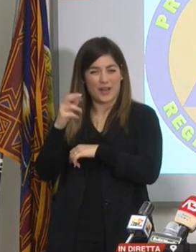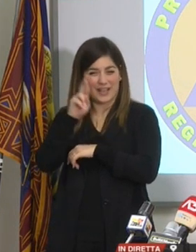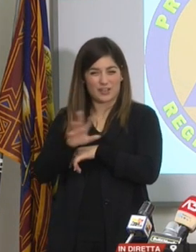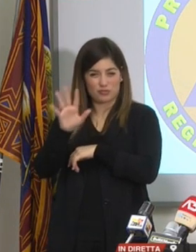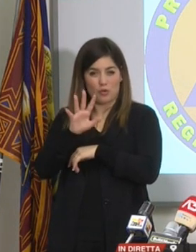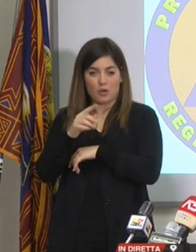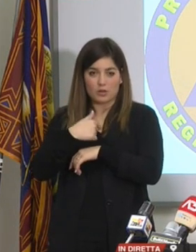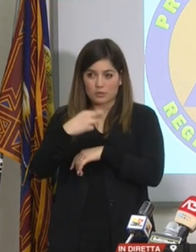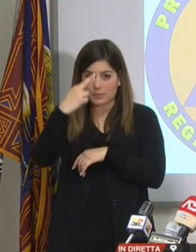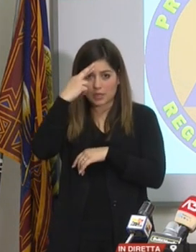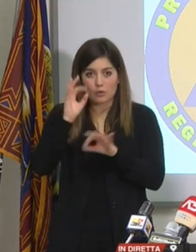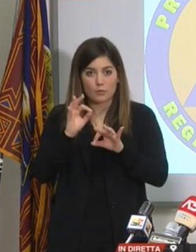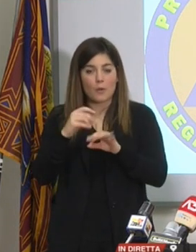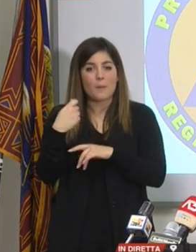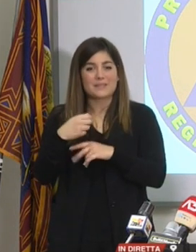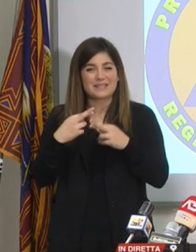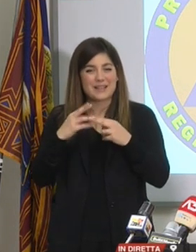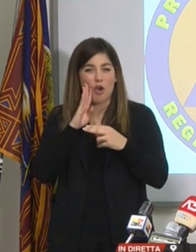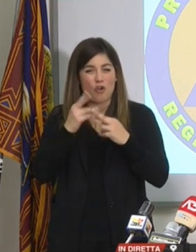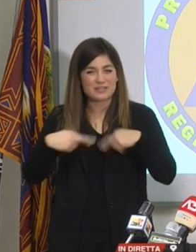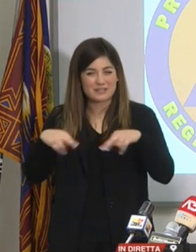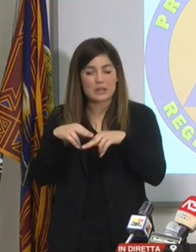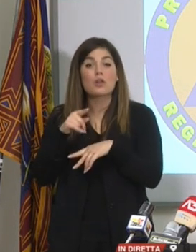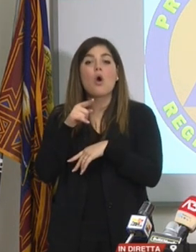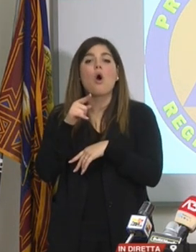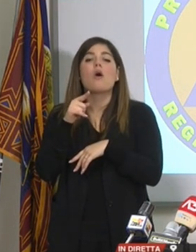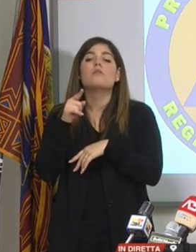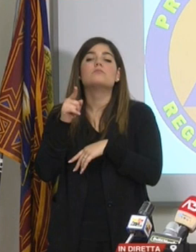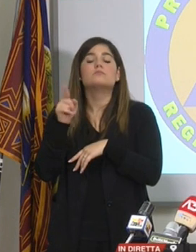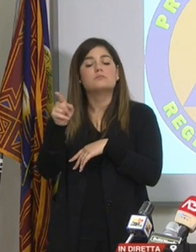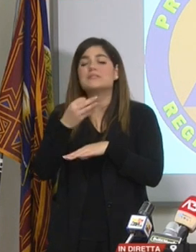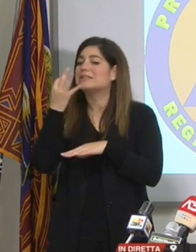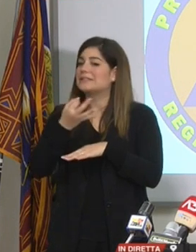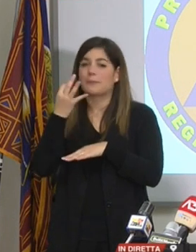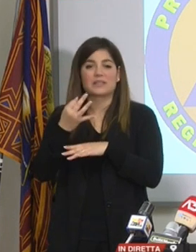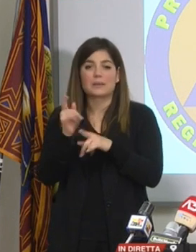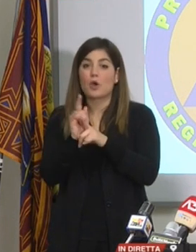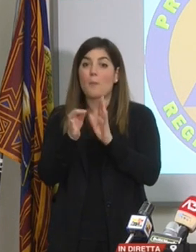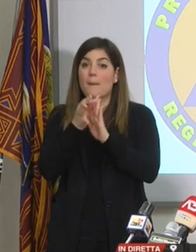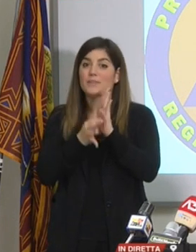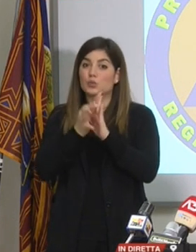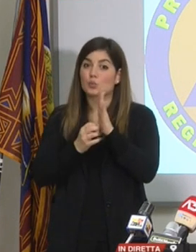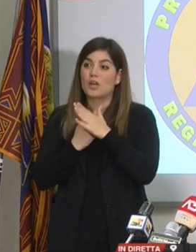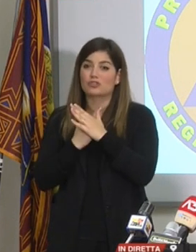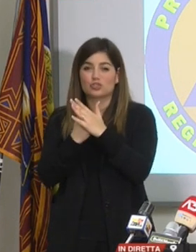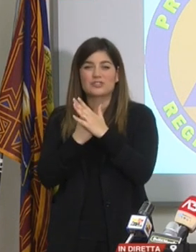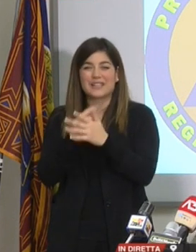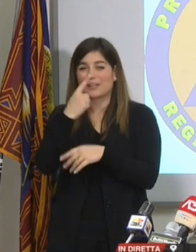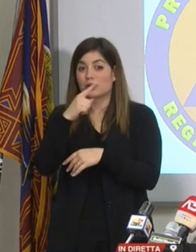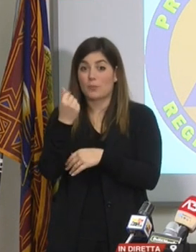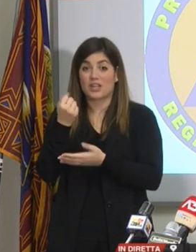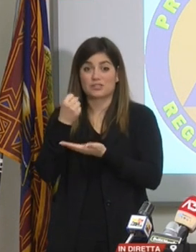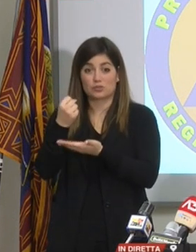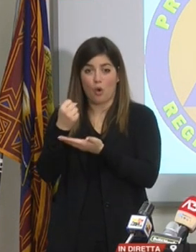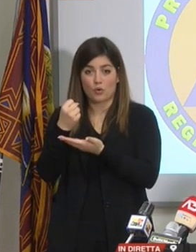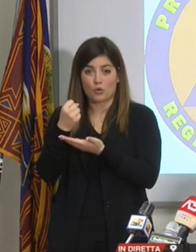Presidente del Consiglio, che diceva comunque saranno accompagnati da misure di sostegno, di ristoro. Questa fu la